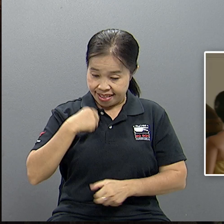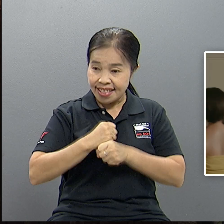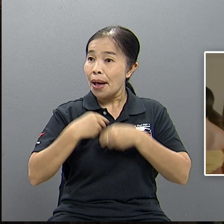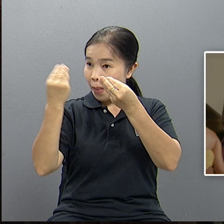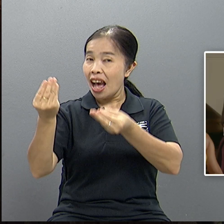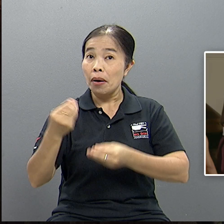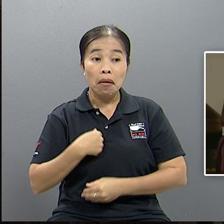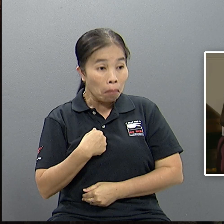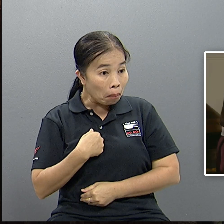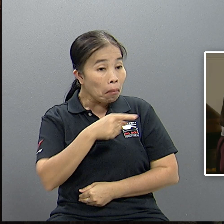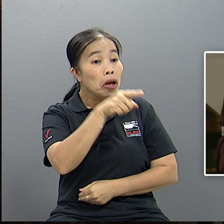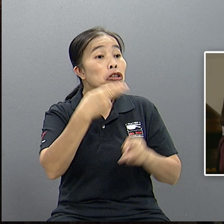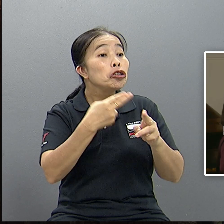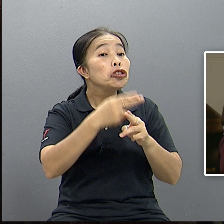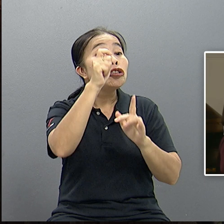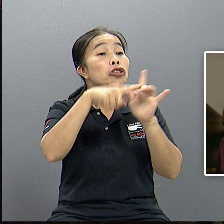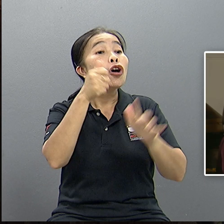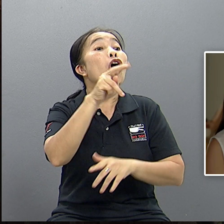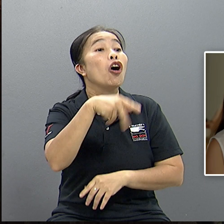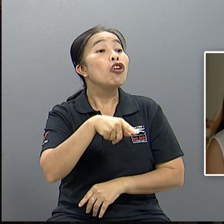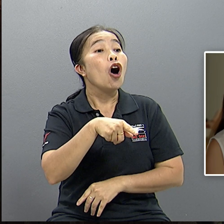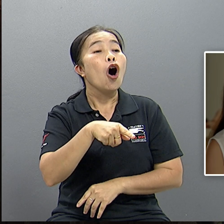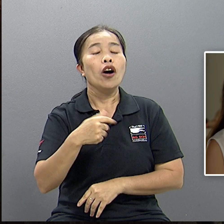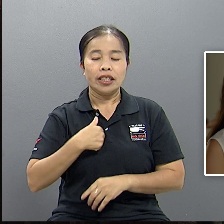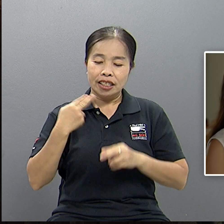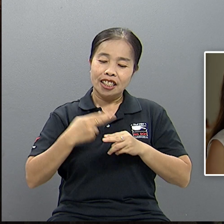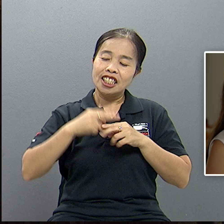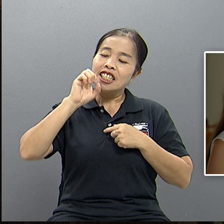คุณชื่ออ่อนหรือขอรับผมชื่อศิล